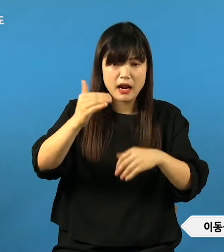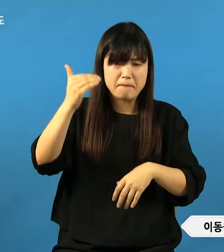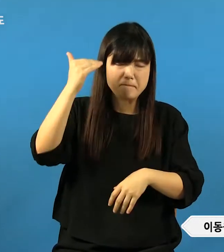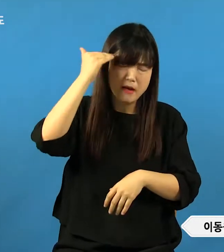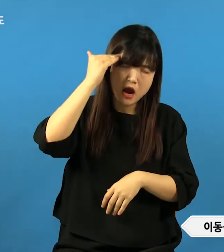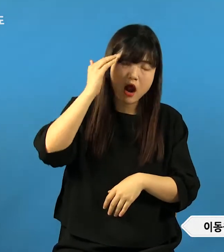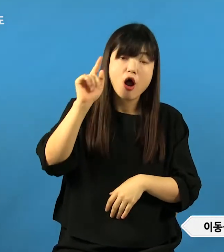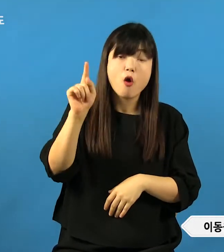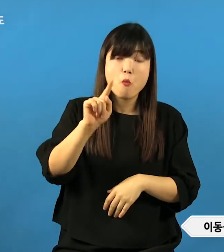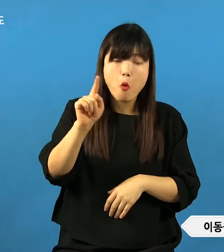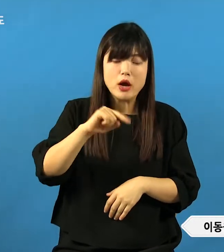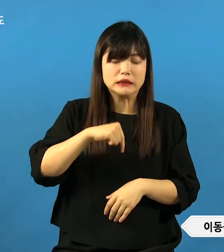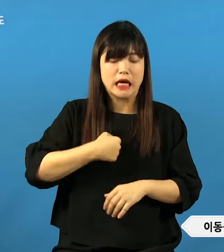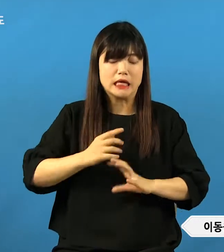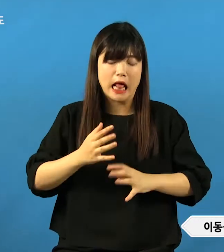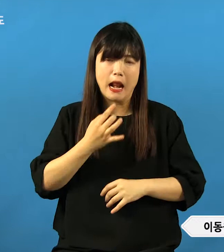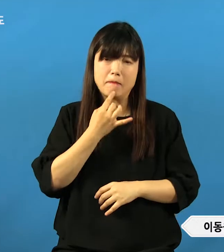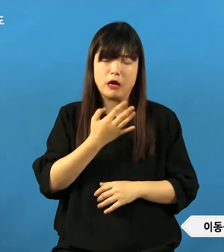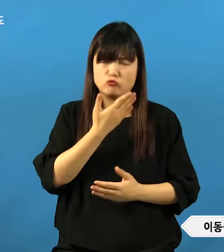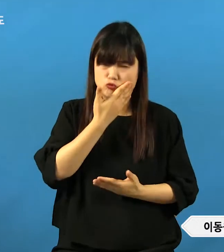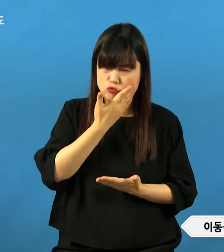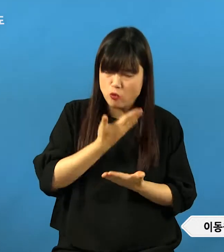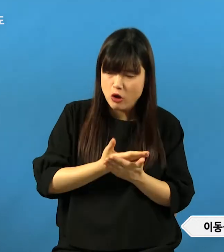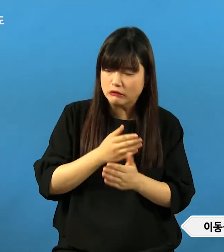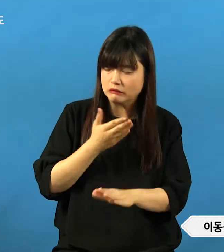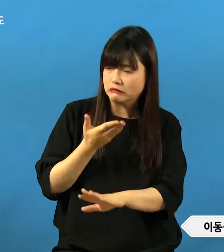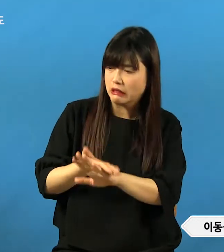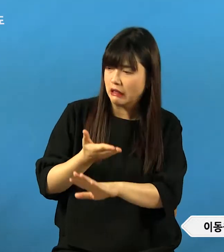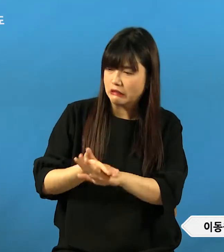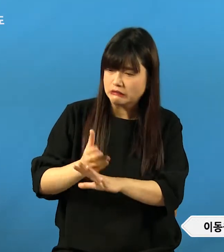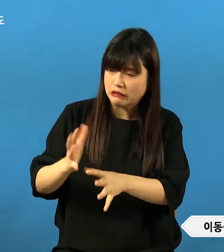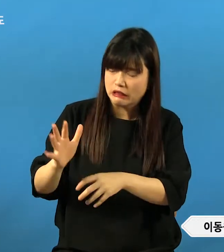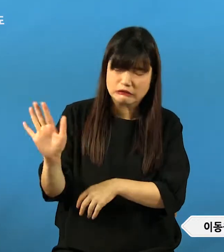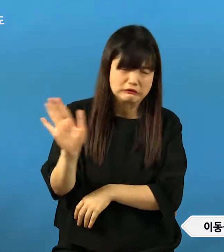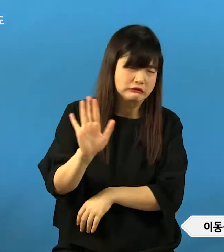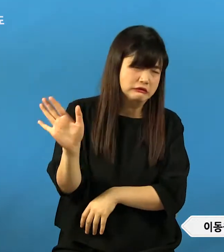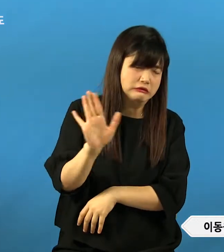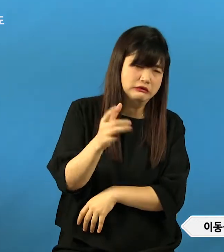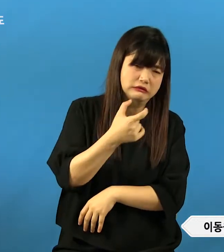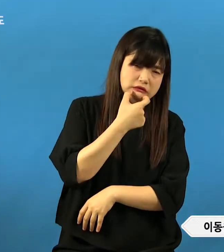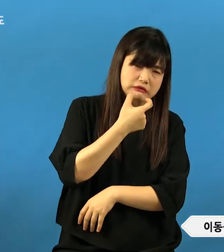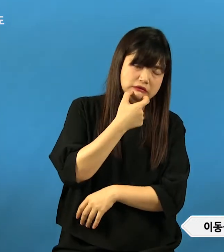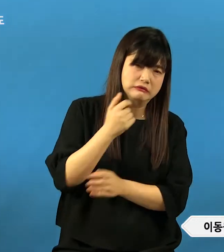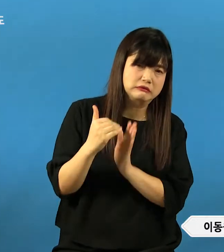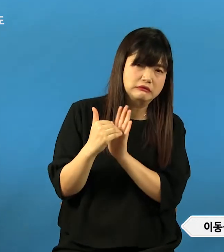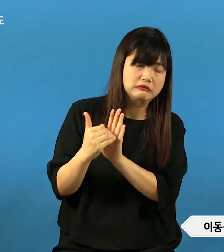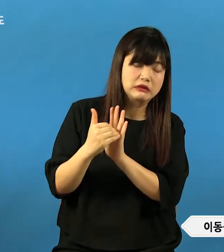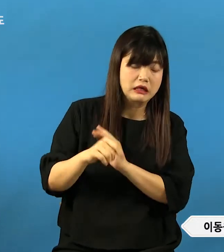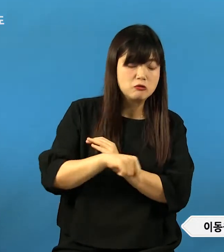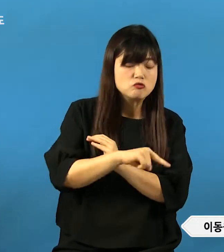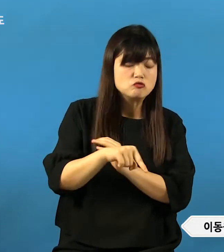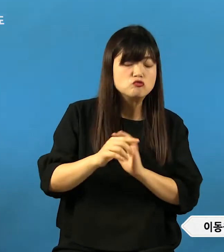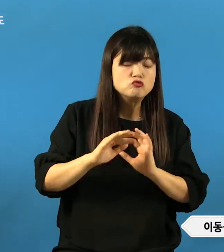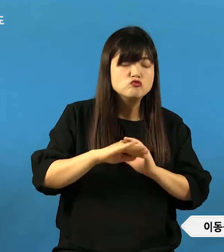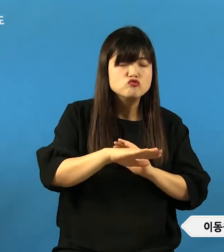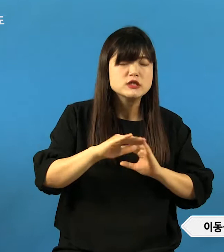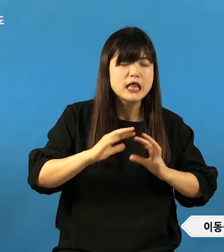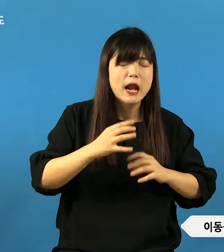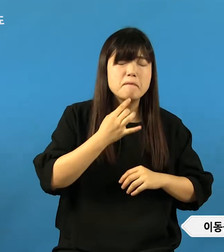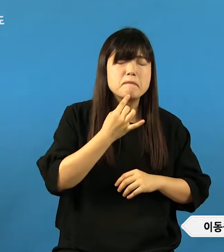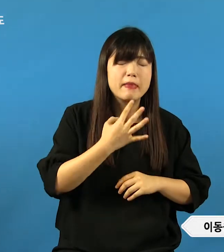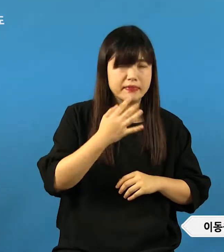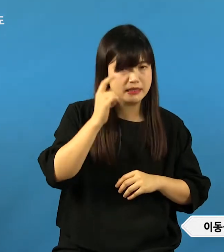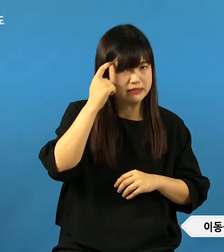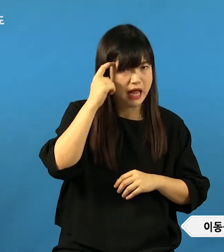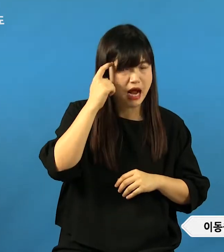방해물이 있다면 그것은 자민족 중심주의다, 에트노센트리즘이라는 말을 합니다. 내 민족만 알고 다른